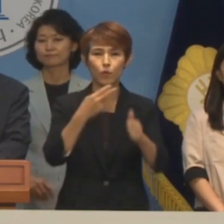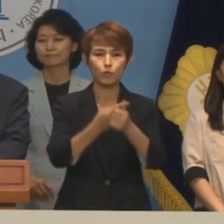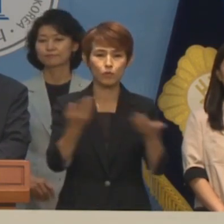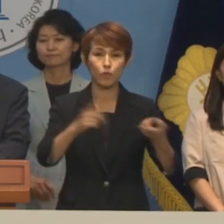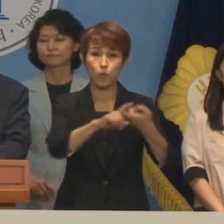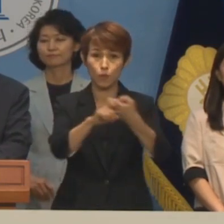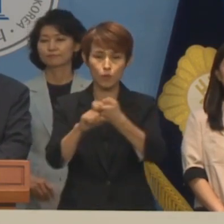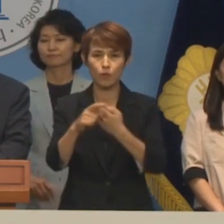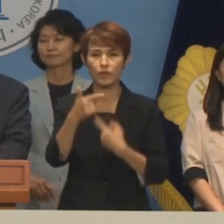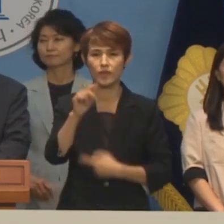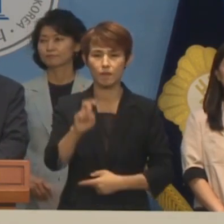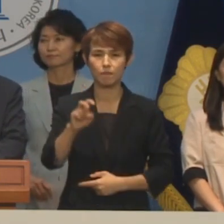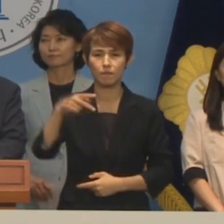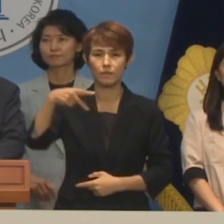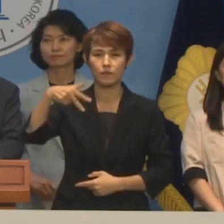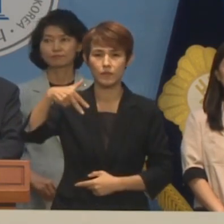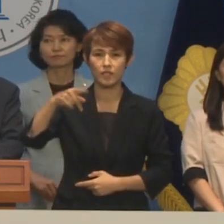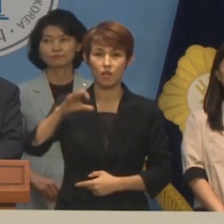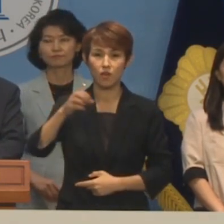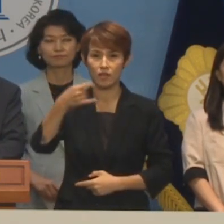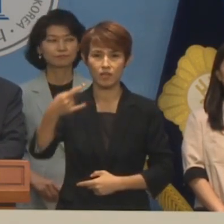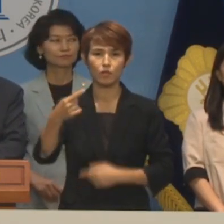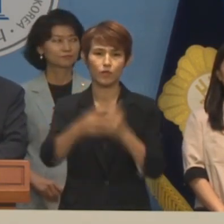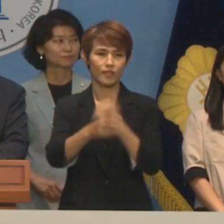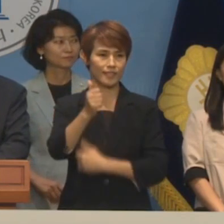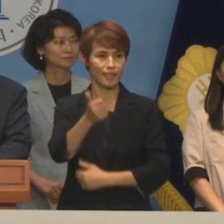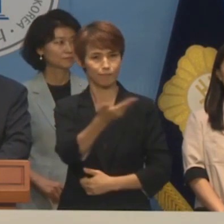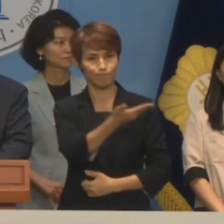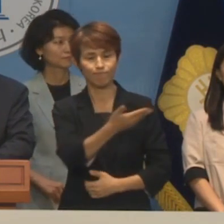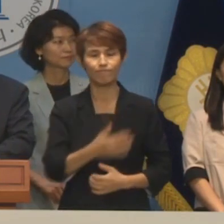교수노조의 남정희 위원장님 오셨습니다.